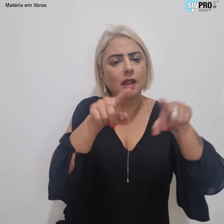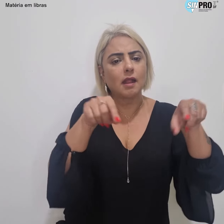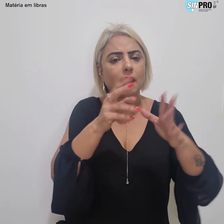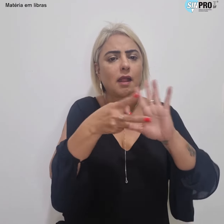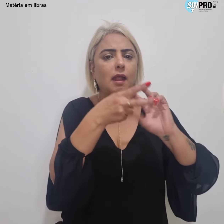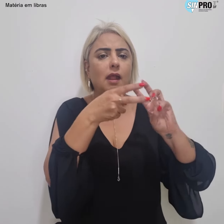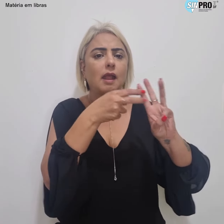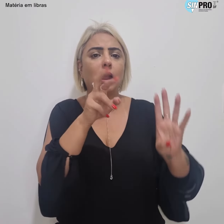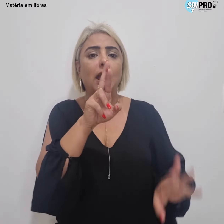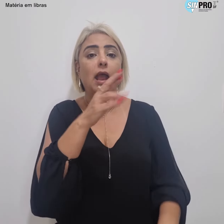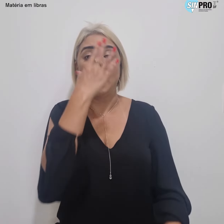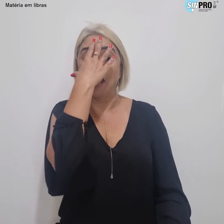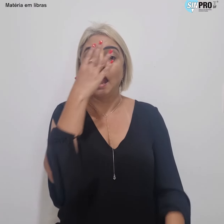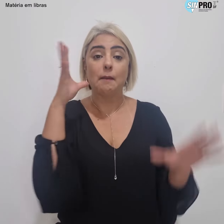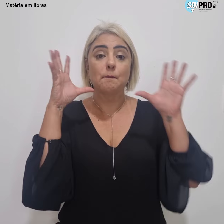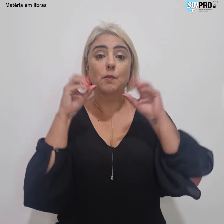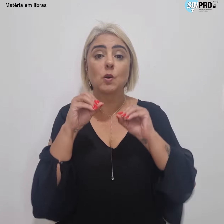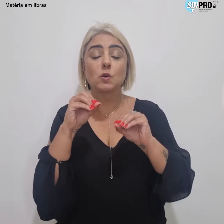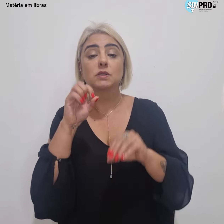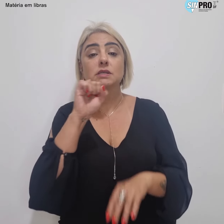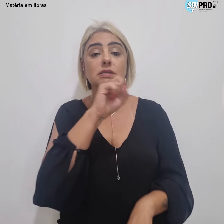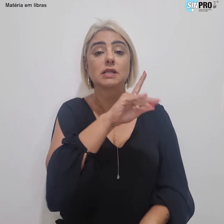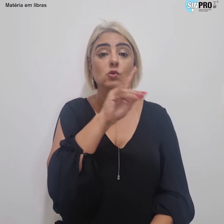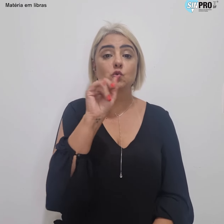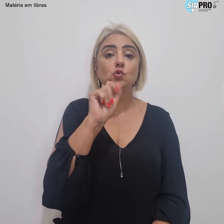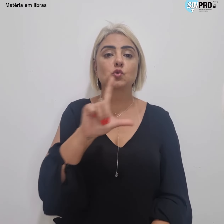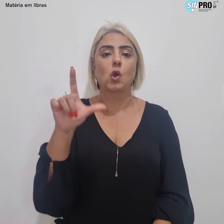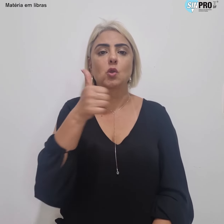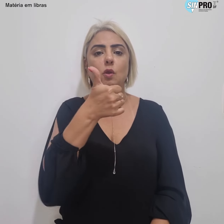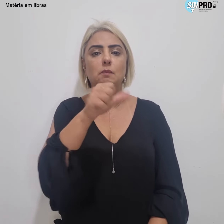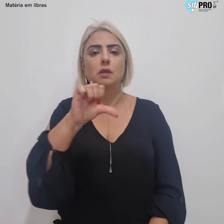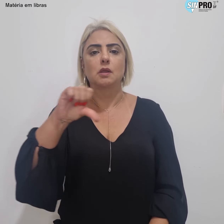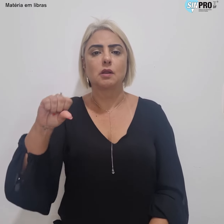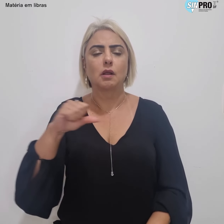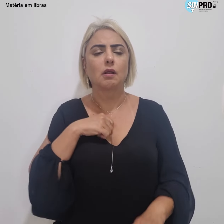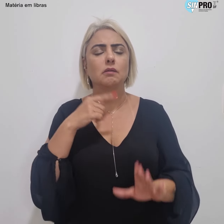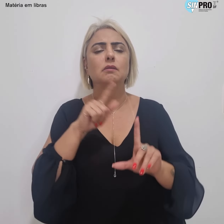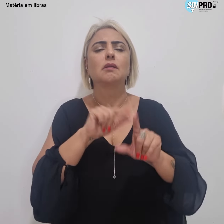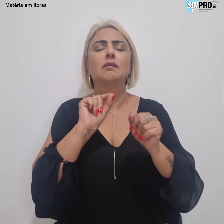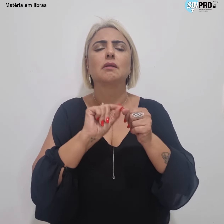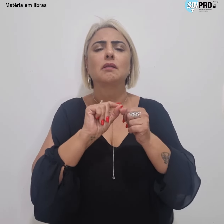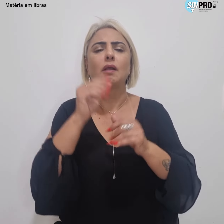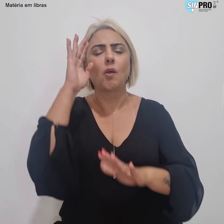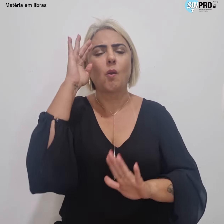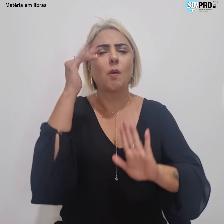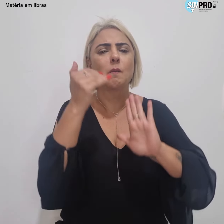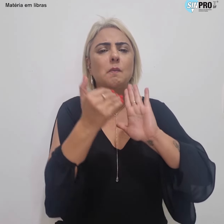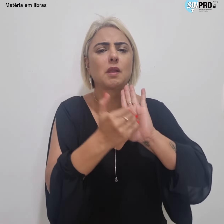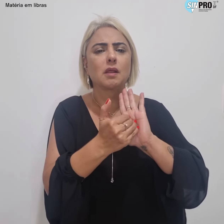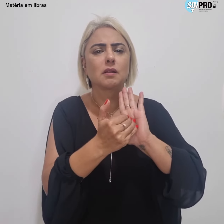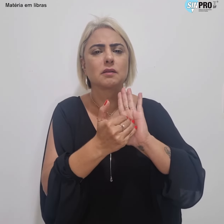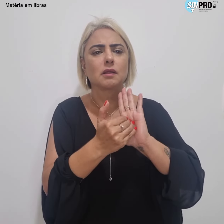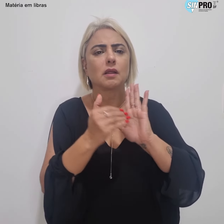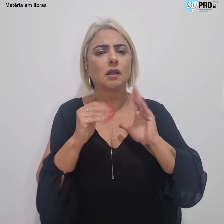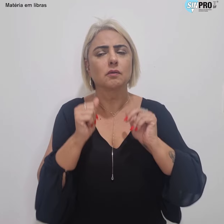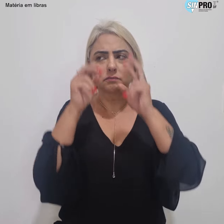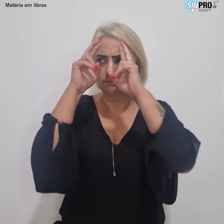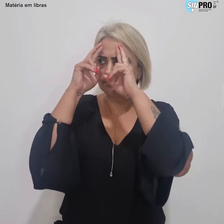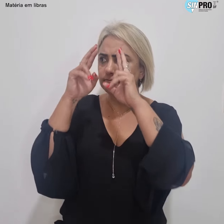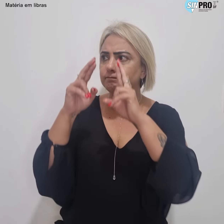em 2009. Só faz essa ordem de compreensão, com todo respeito, quem